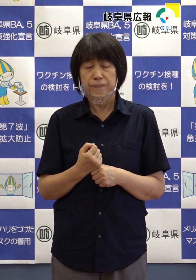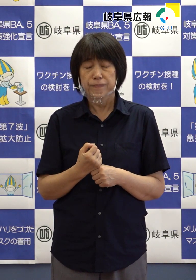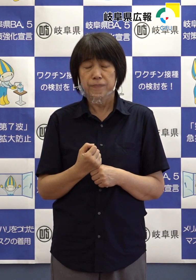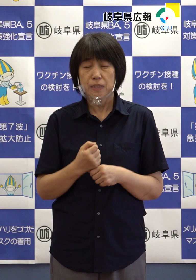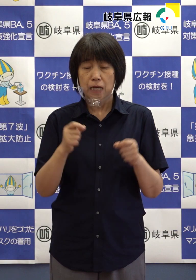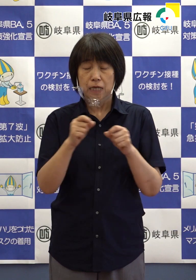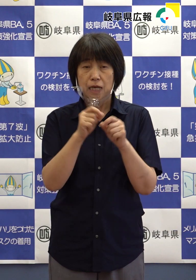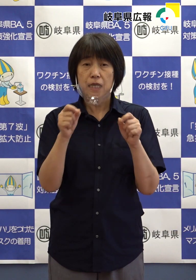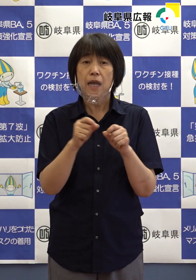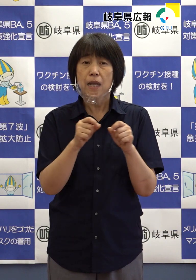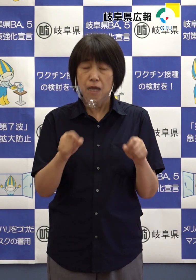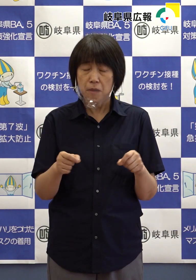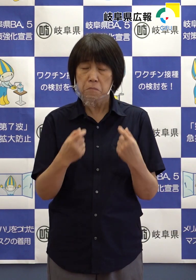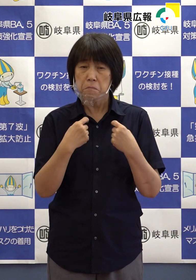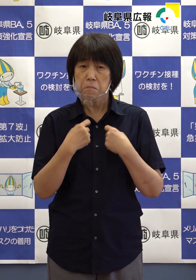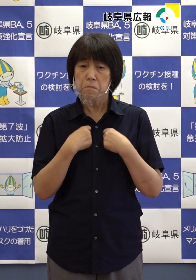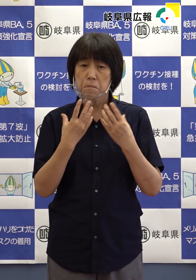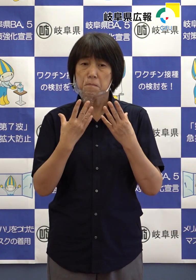日